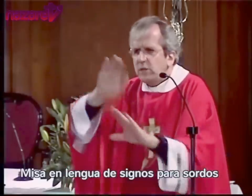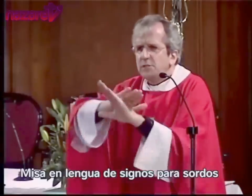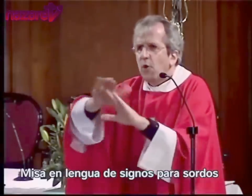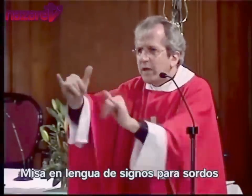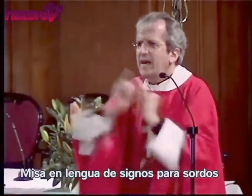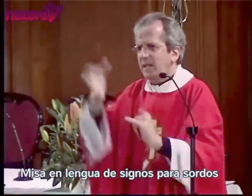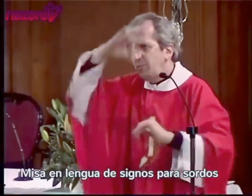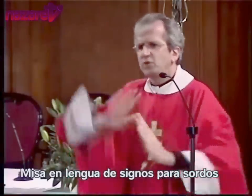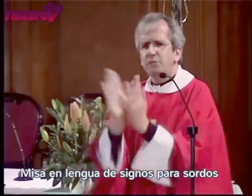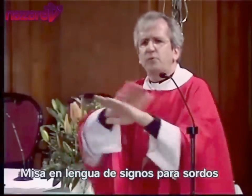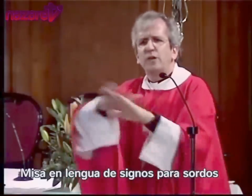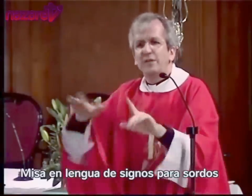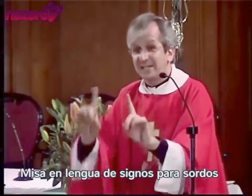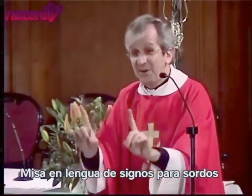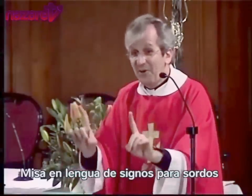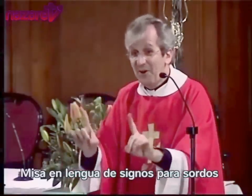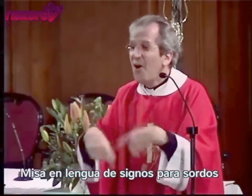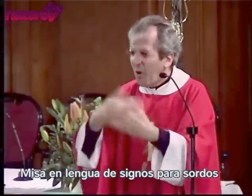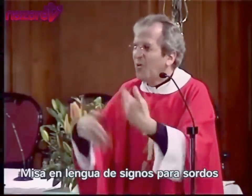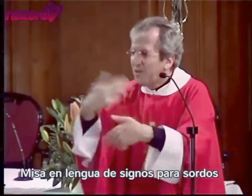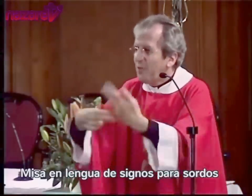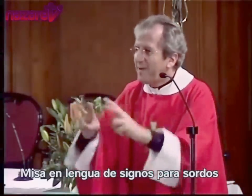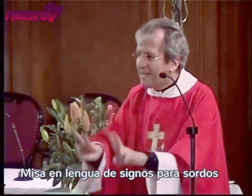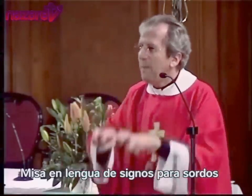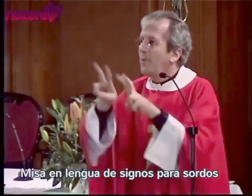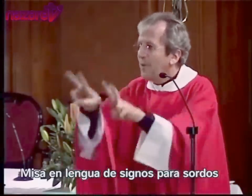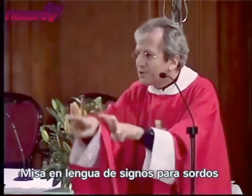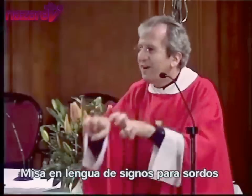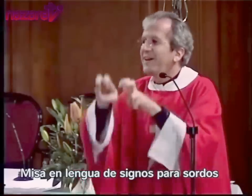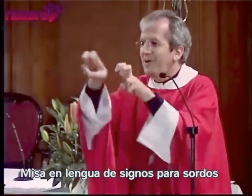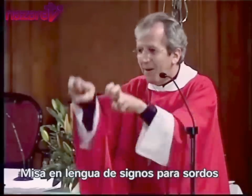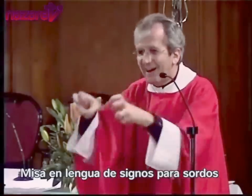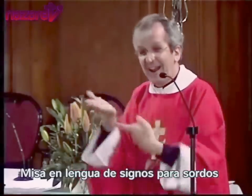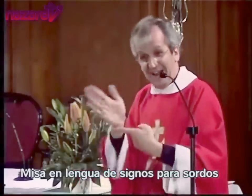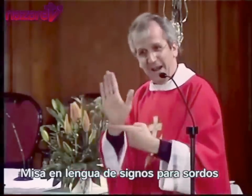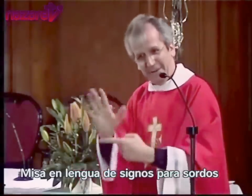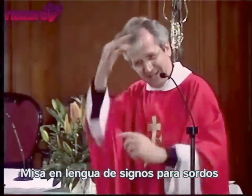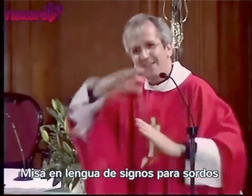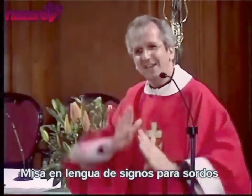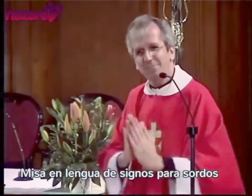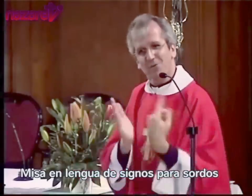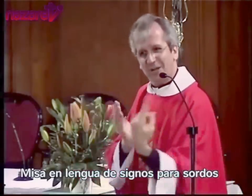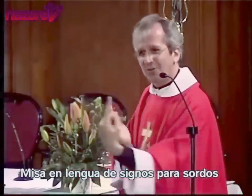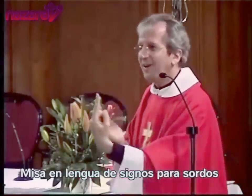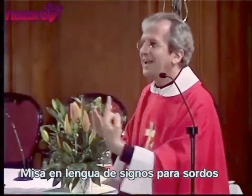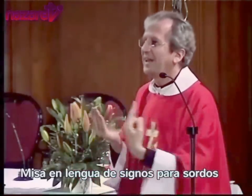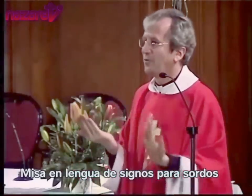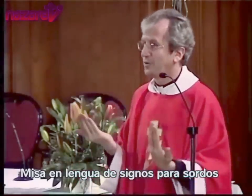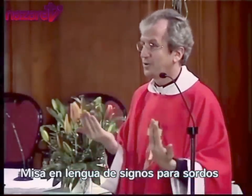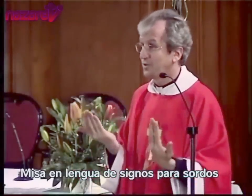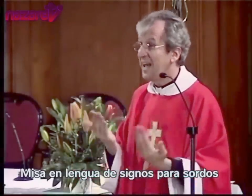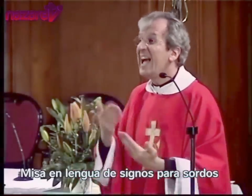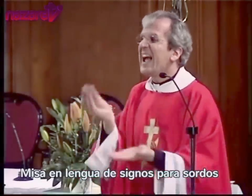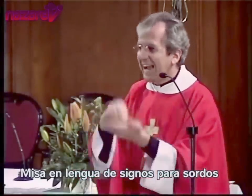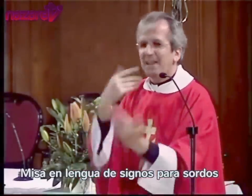nuestro bautismo ya recibimos el Espíritu Santo y ya está. No, continuamente podemos renovar la presencia del Espíritu Santo en cada